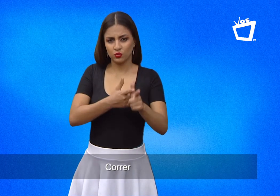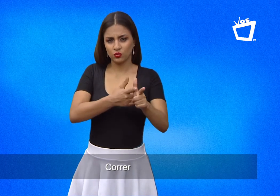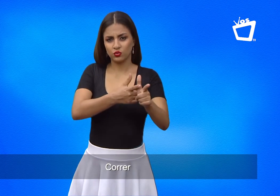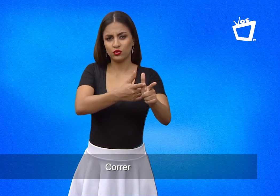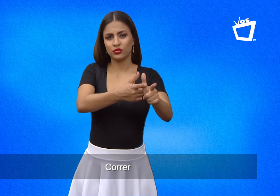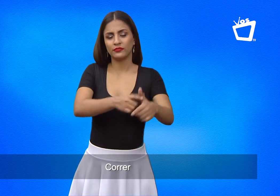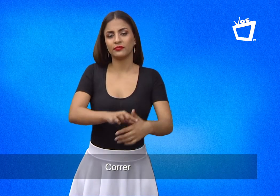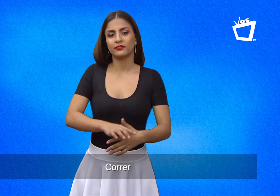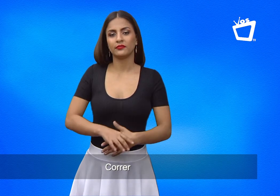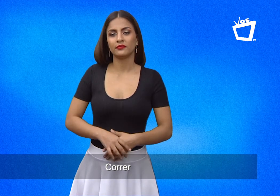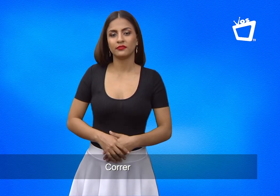Correr.